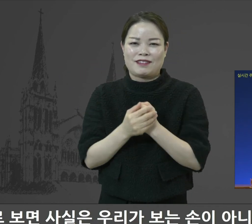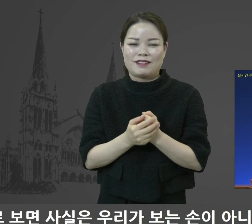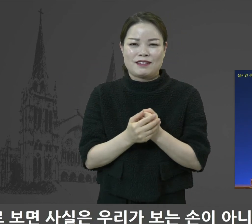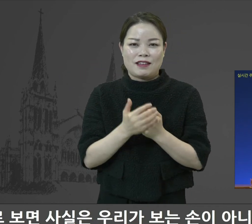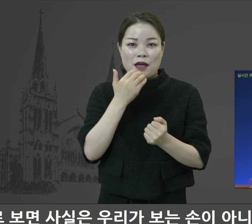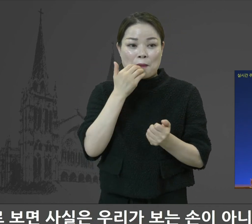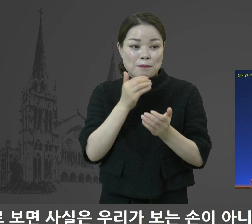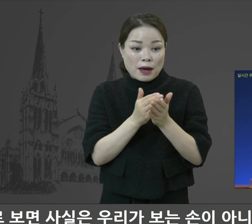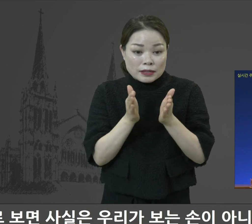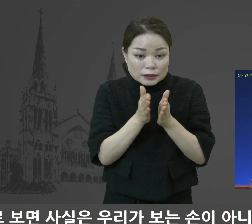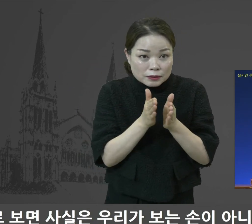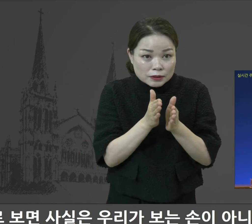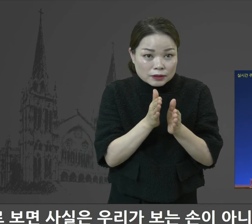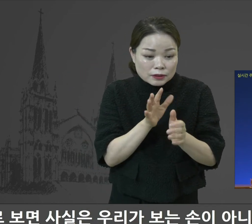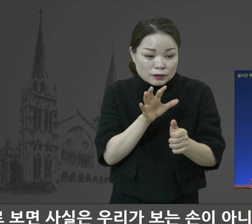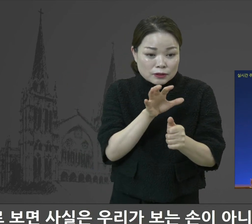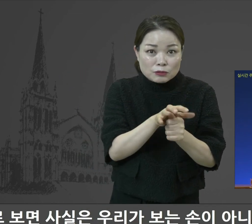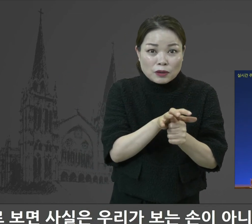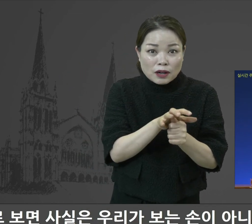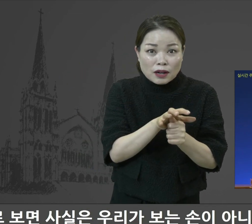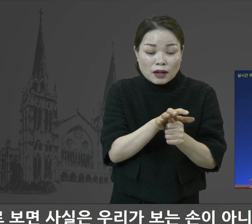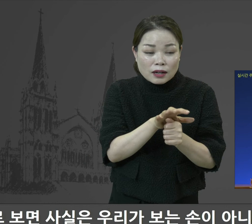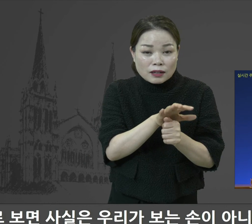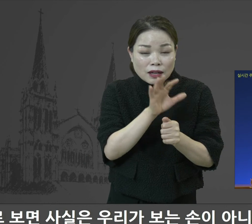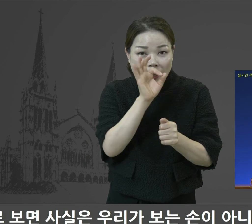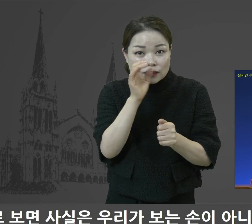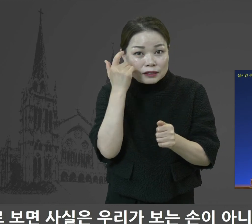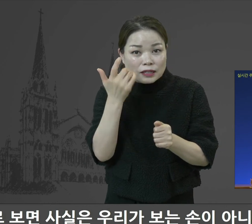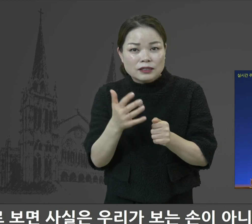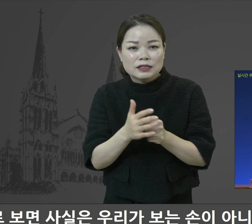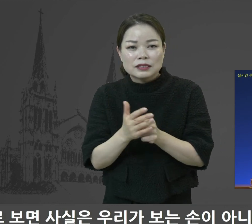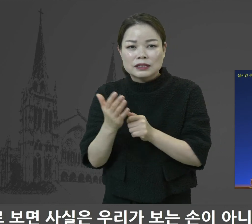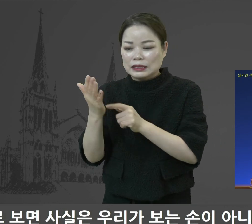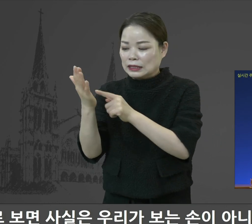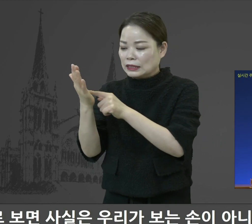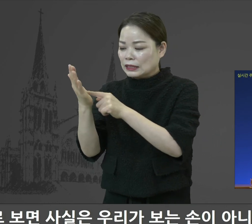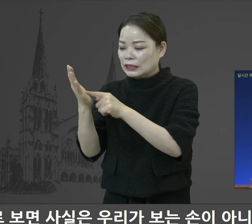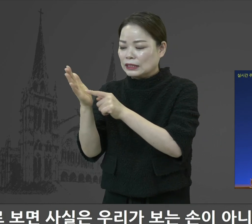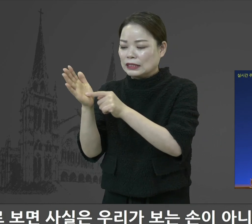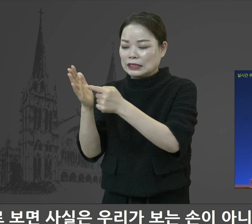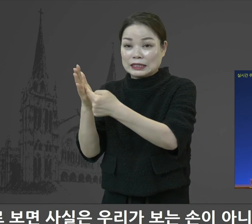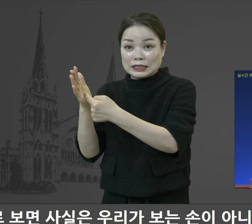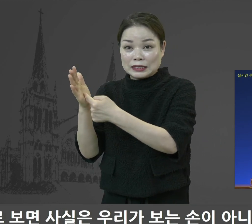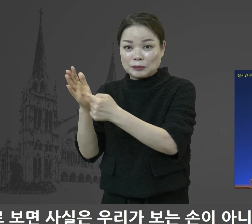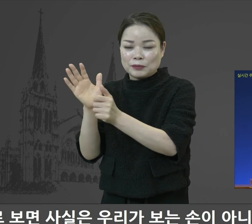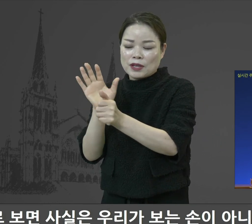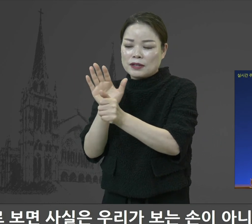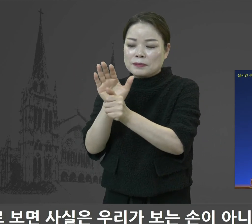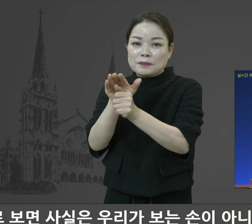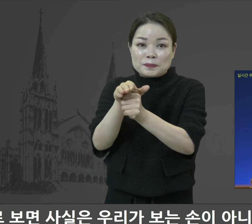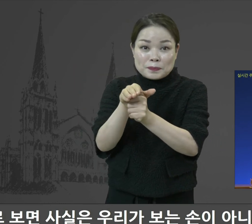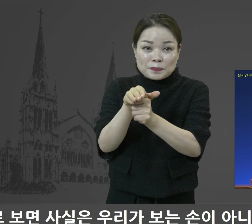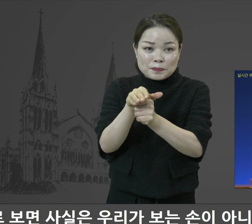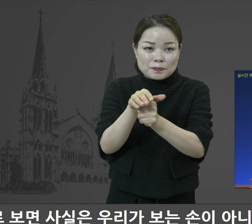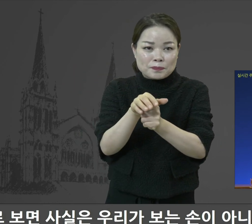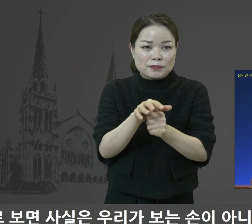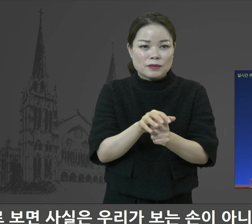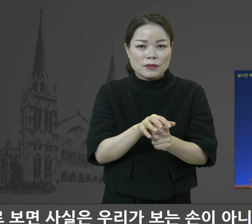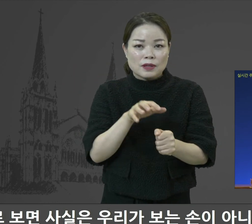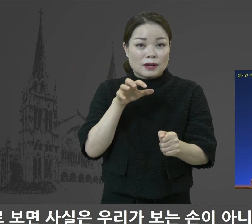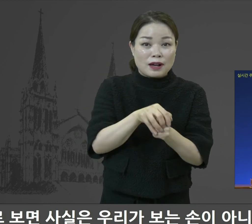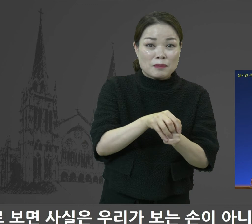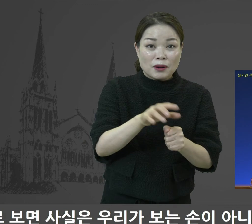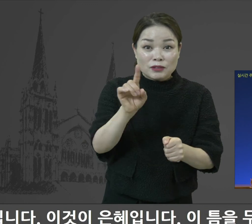틈에 있는데 쏙 못 들어갔으면 어떡합니까? 그래서 이 틈을 두고 싹 덮어준 거예요. 바위 틈에 넣어놓고 손으로 꽉